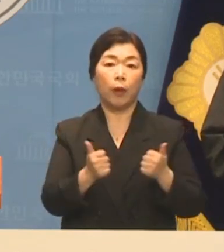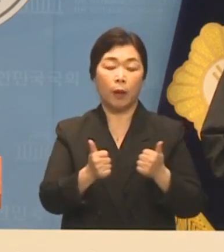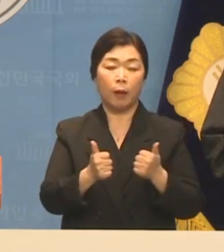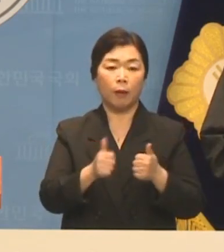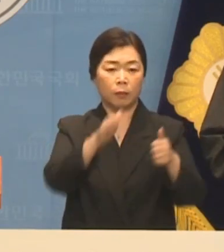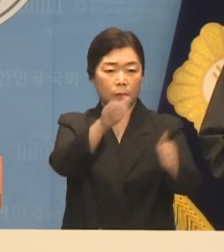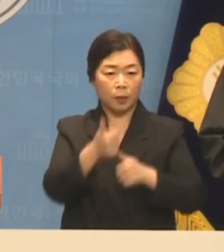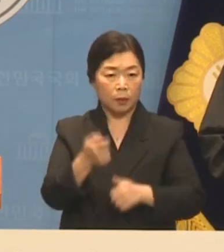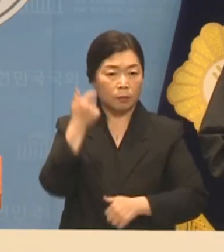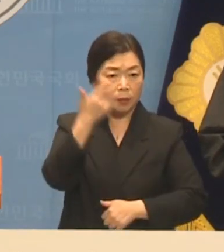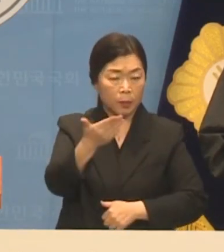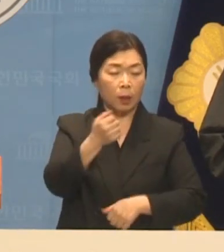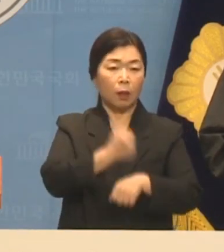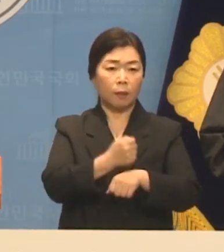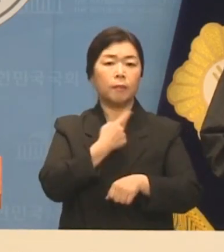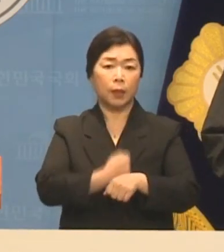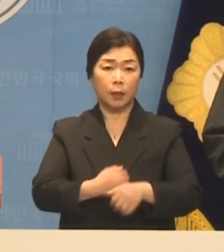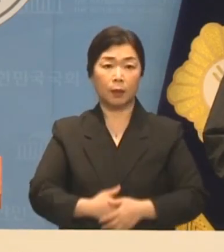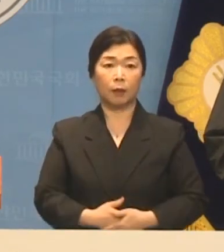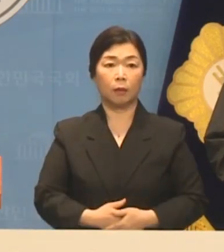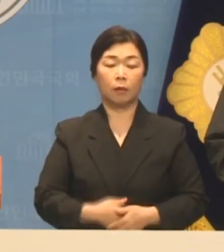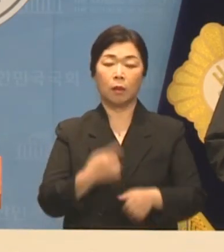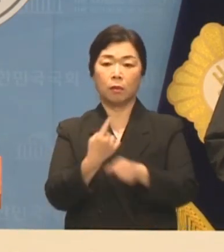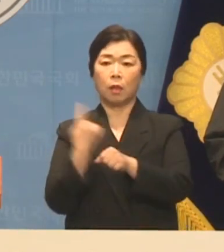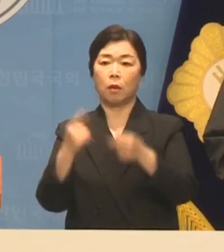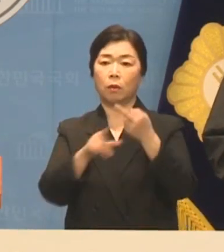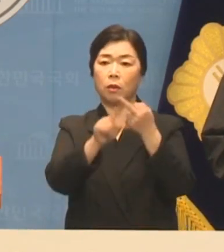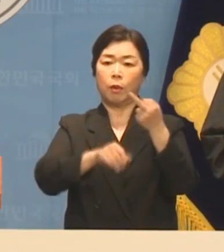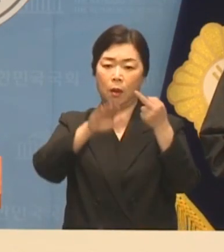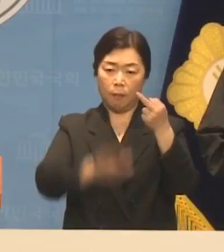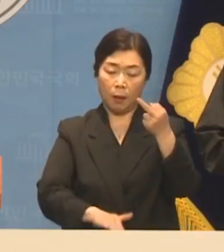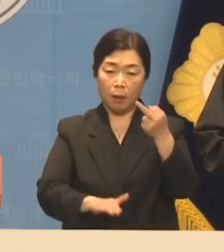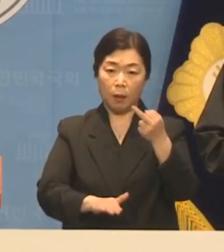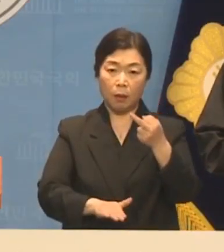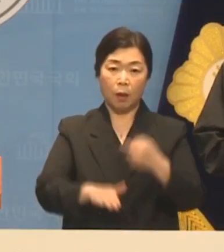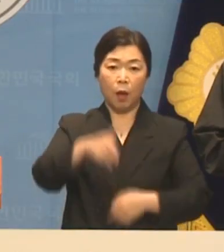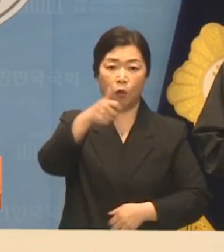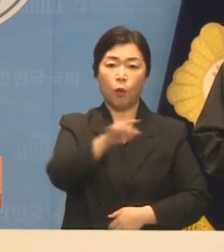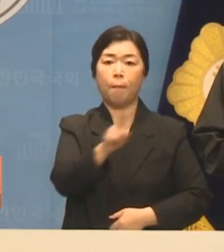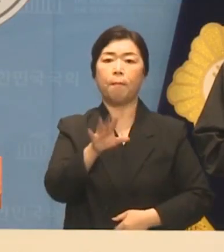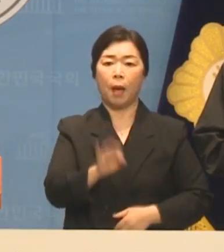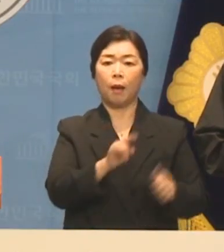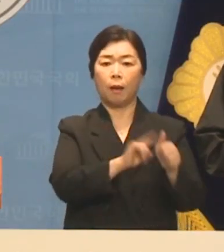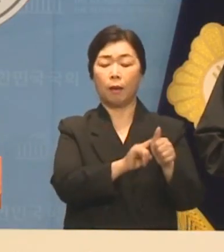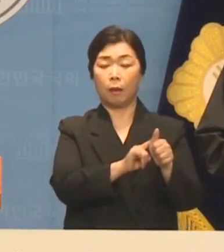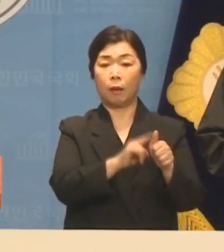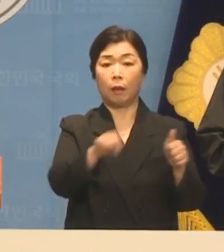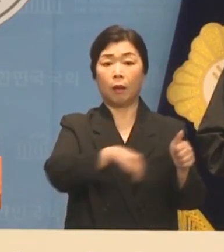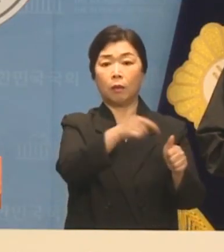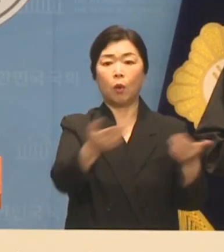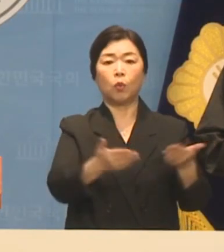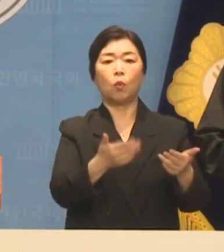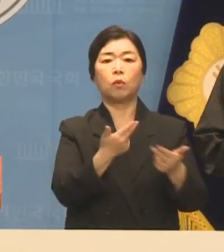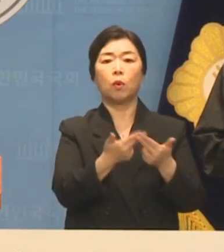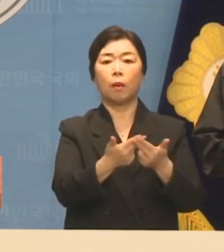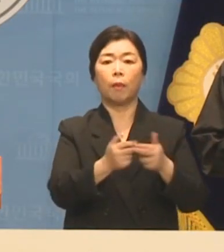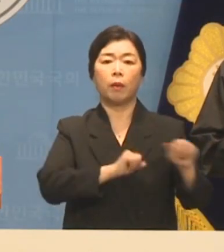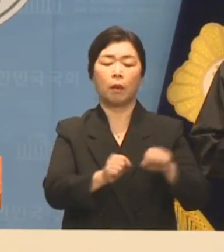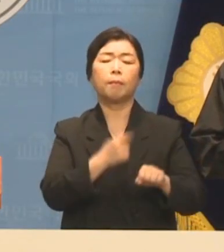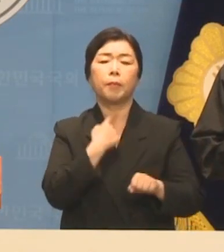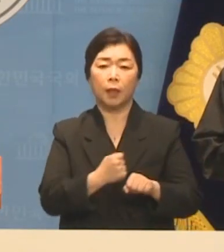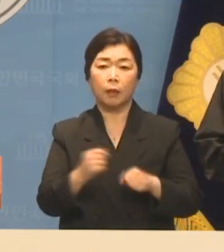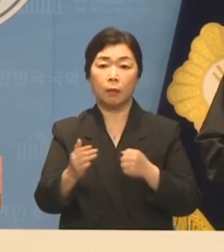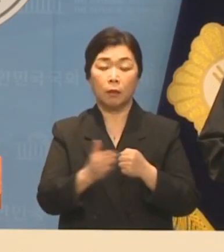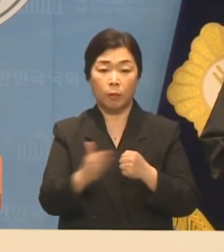청문회까지 열렸습니다. 특히 작년 말 대법원은 쿠팡 캠프 내에서 노동조합 활동을 했다는 이유로